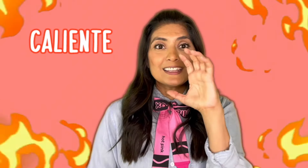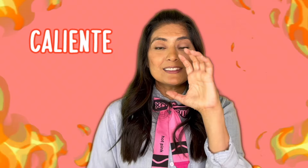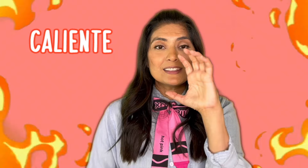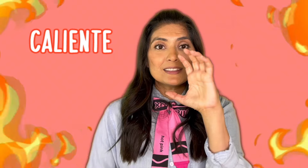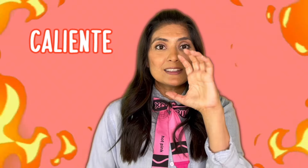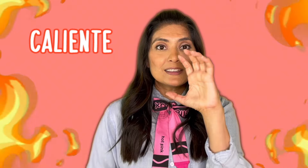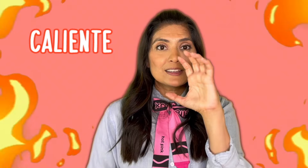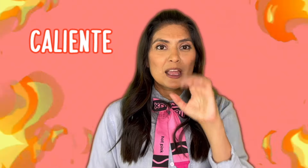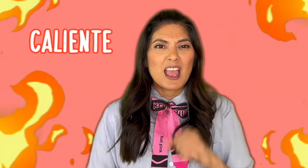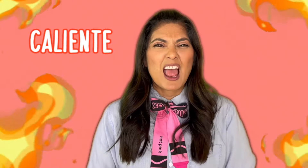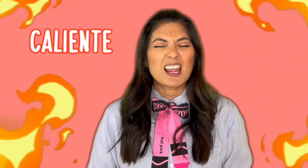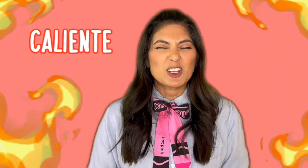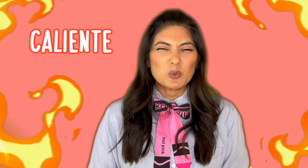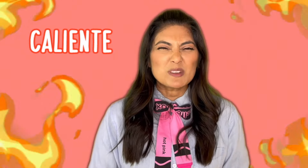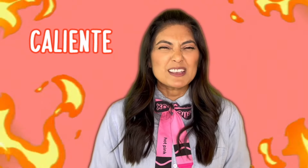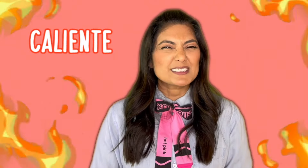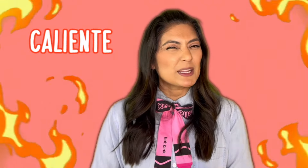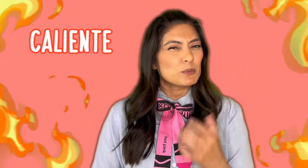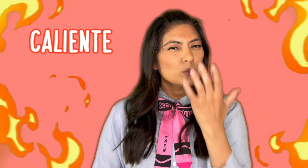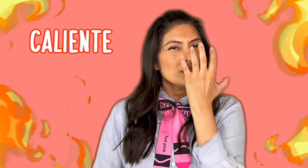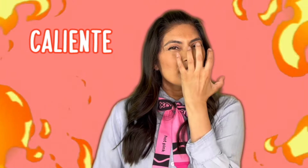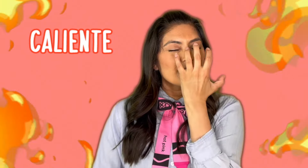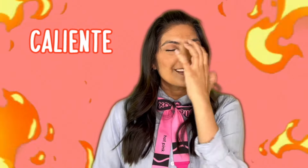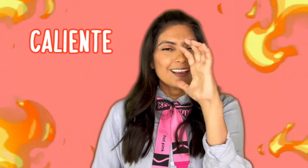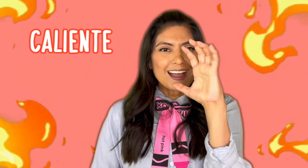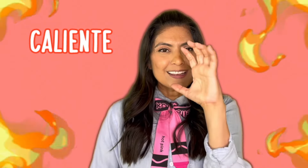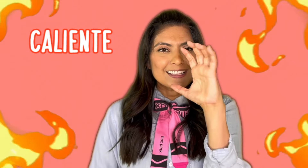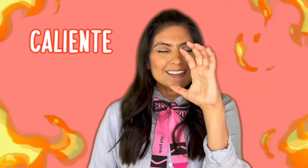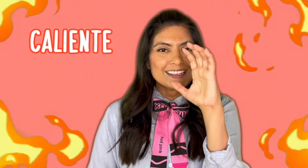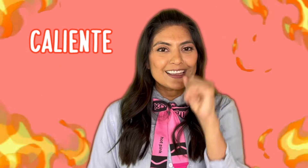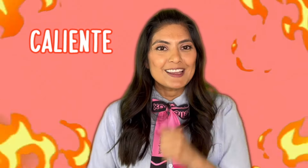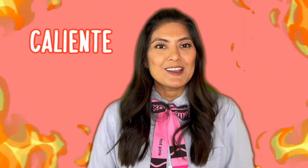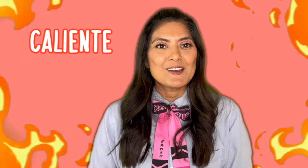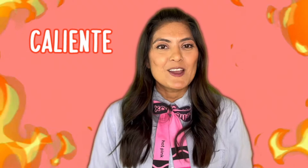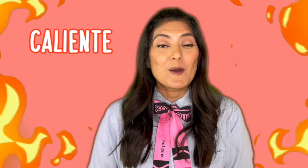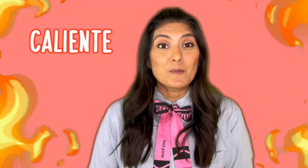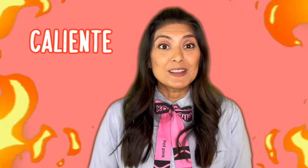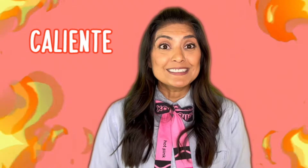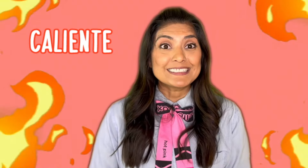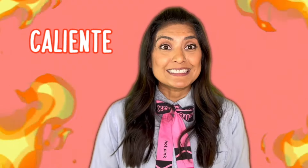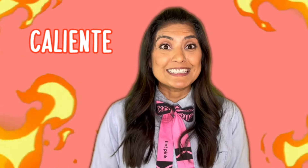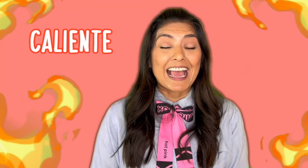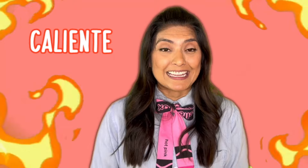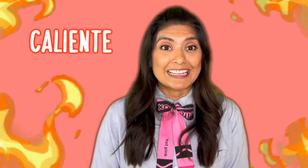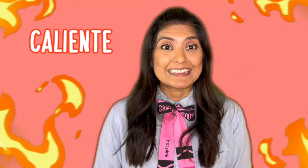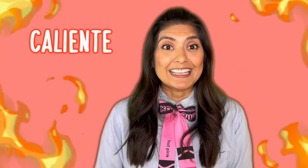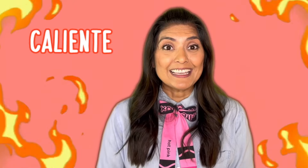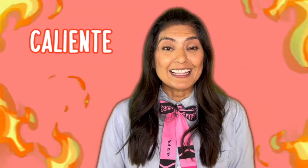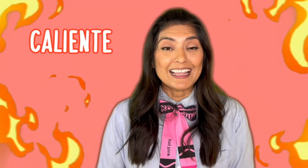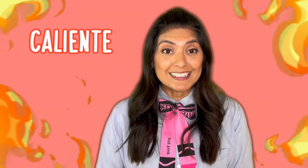caliente. La comida está muy caliente. ¿Puedes decir caliente?